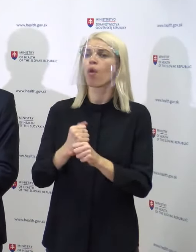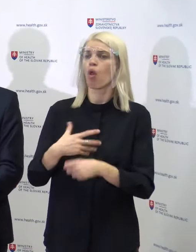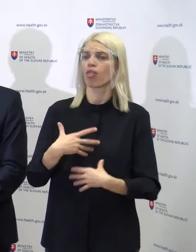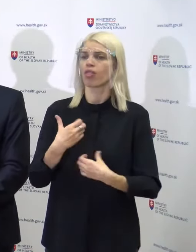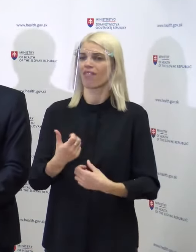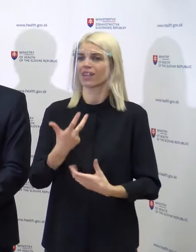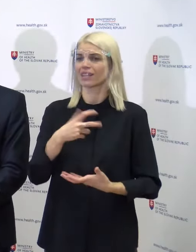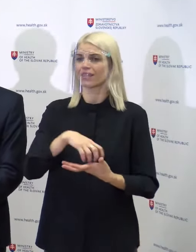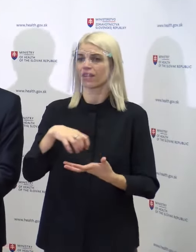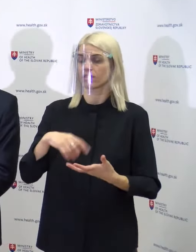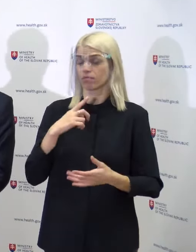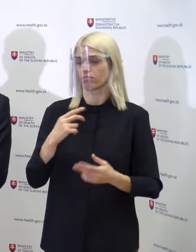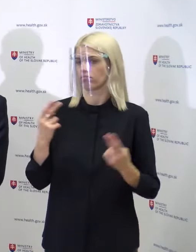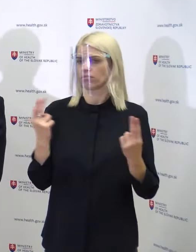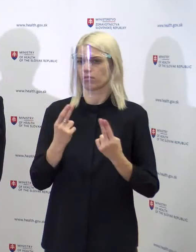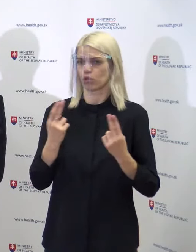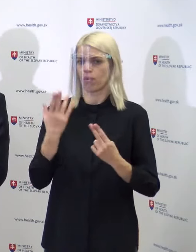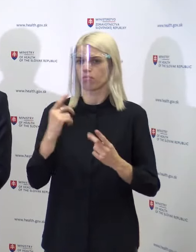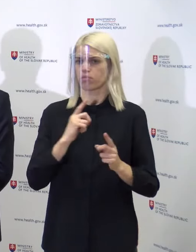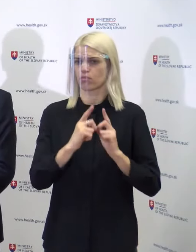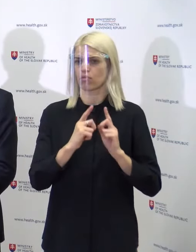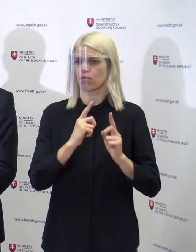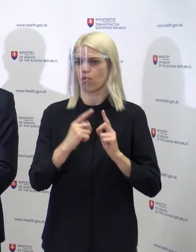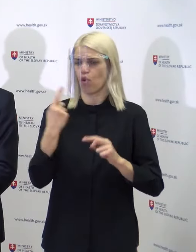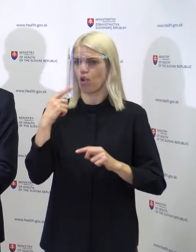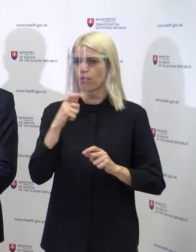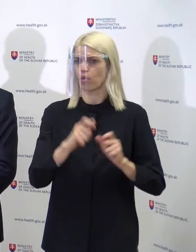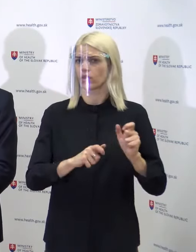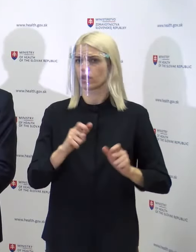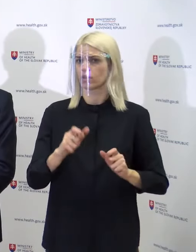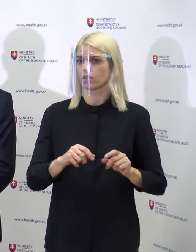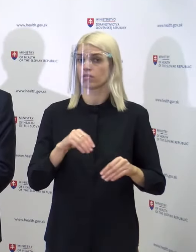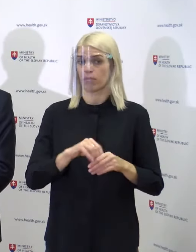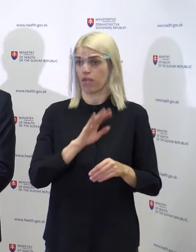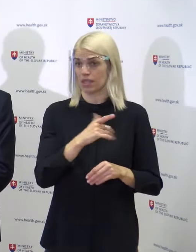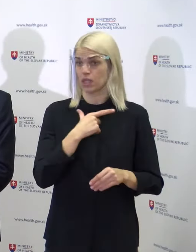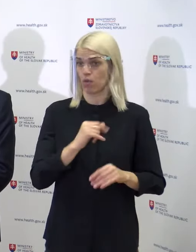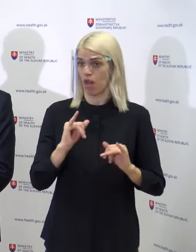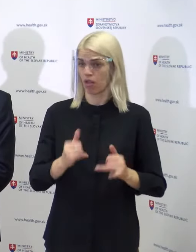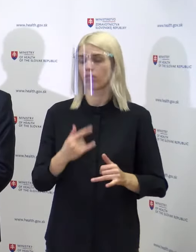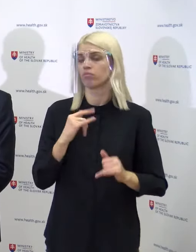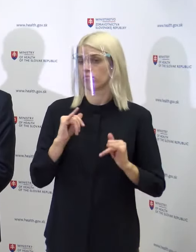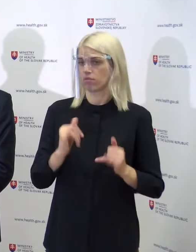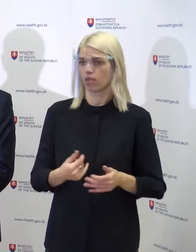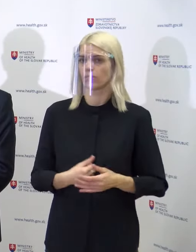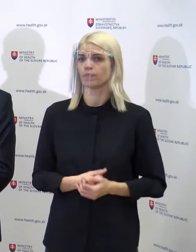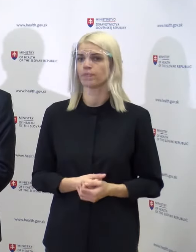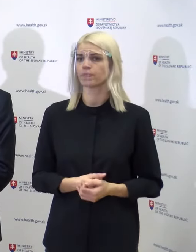návrh? Bolo to s nimi samozrejme konzultované. Čiže je to aj s ich súhlasom? Áno.